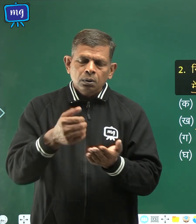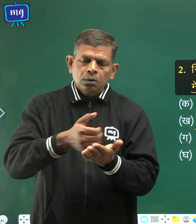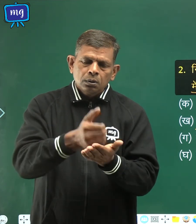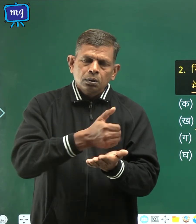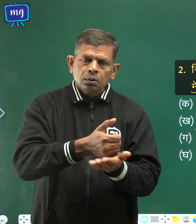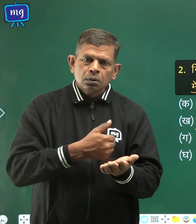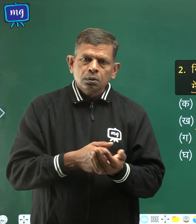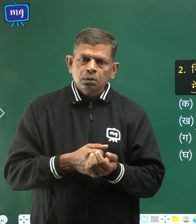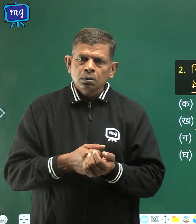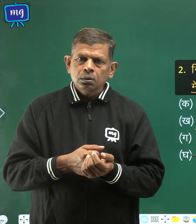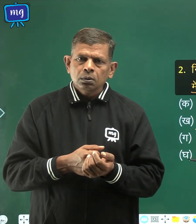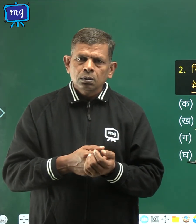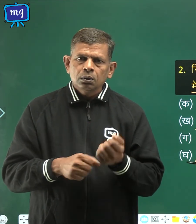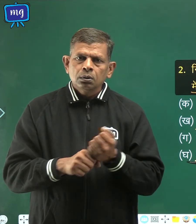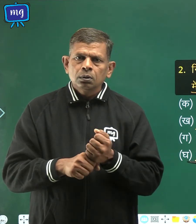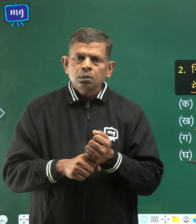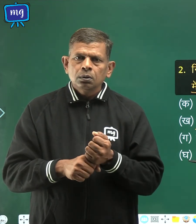निराई, घ